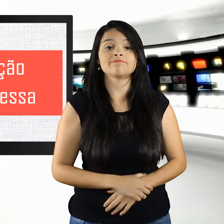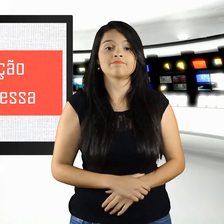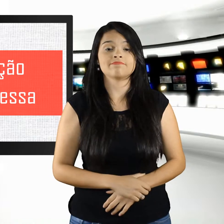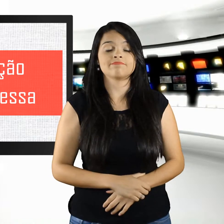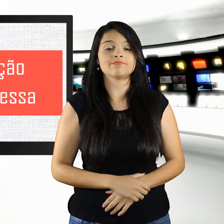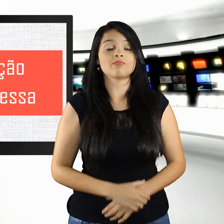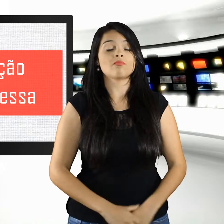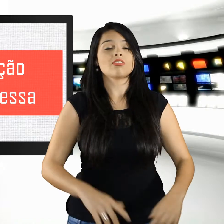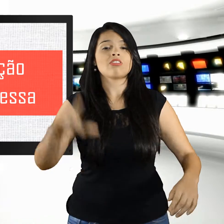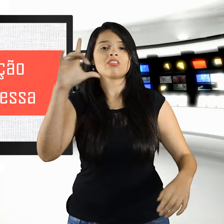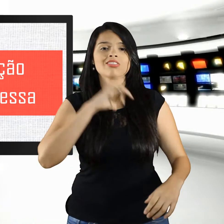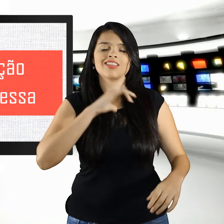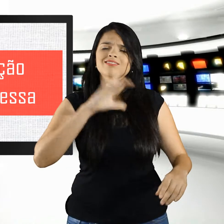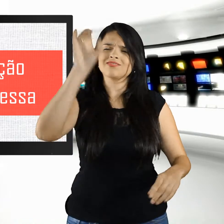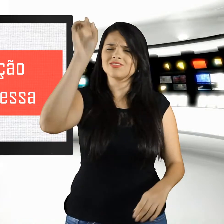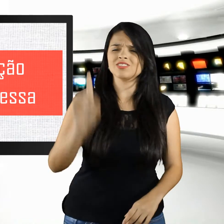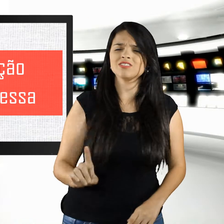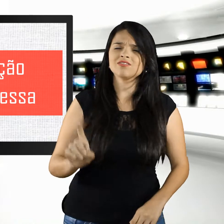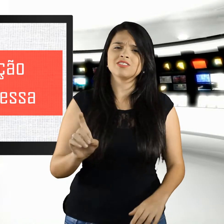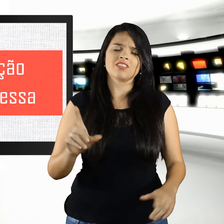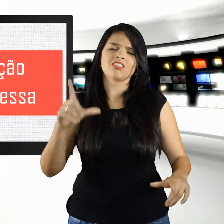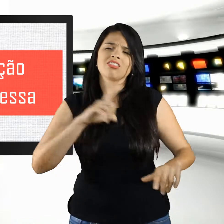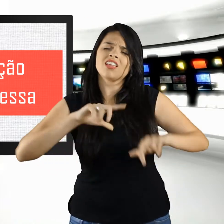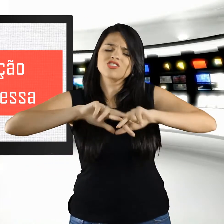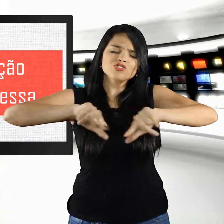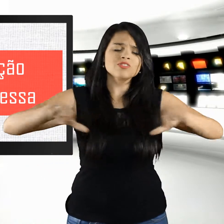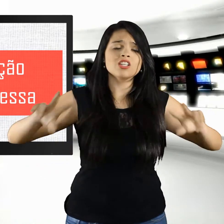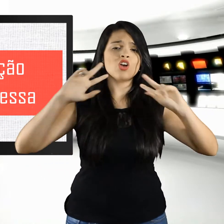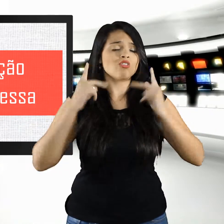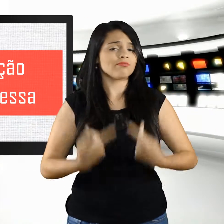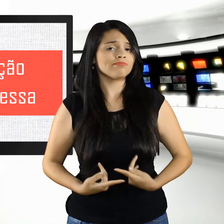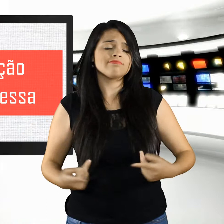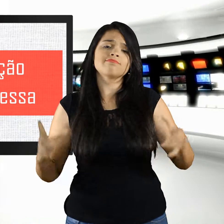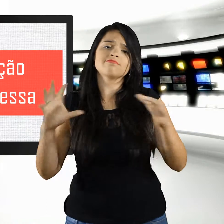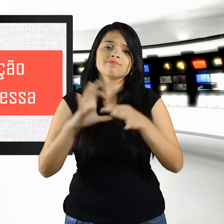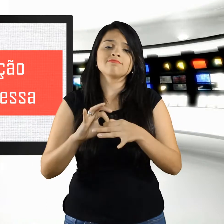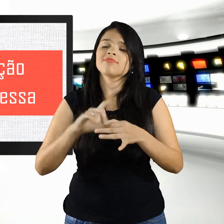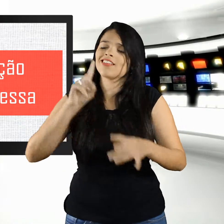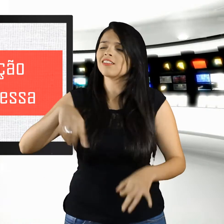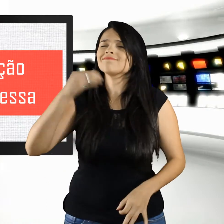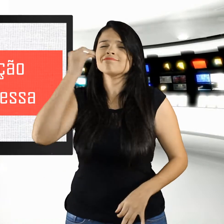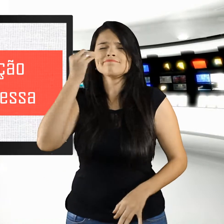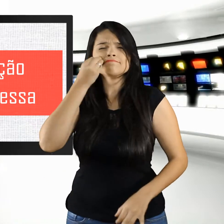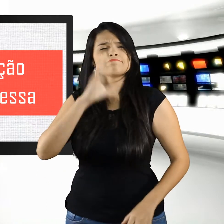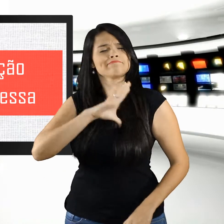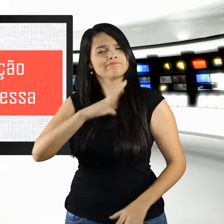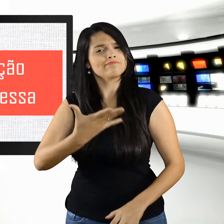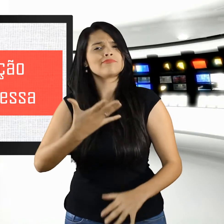o reconhecimento da deficiência como parte da diversidade humana é uma aposta corajosa para a comunidade internacional